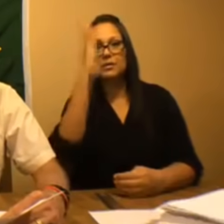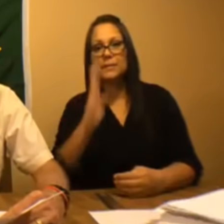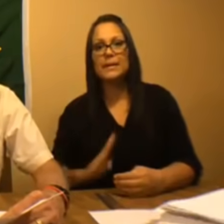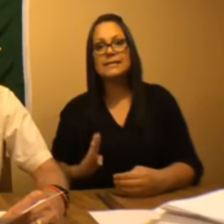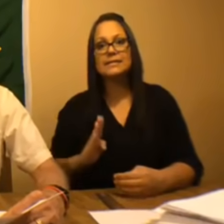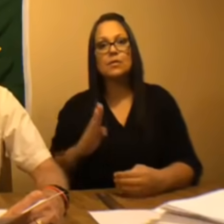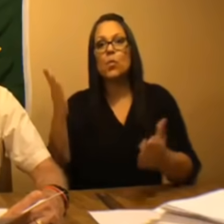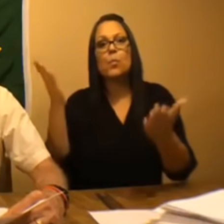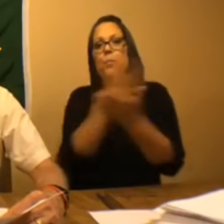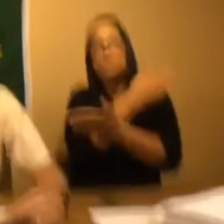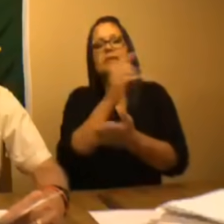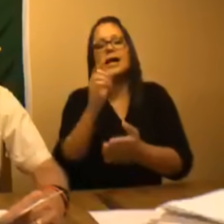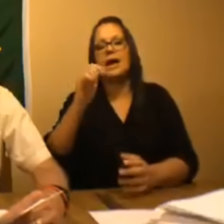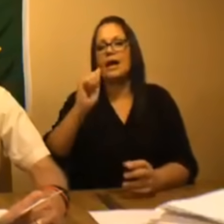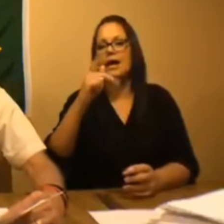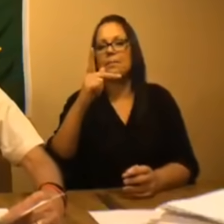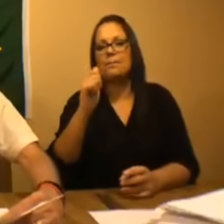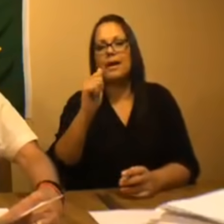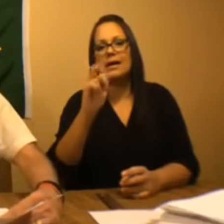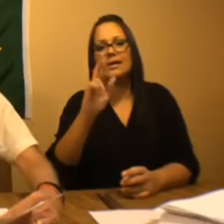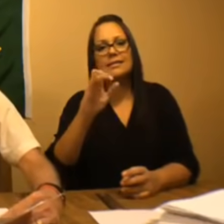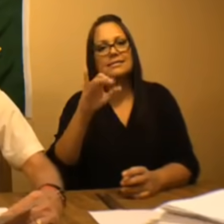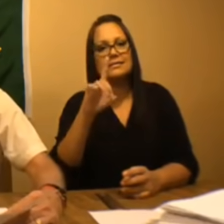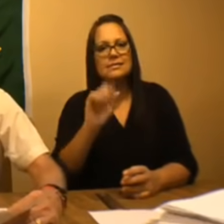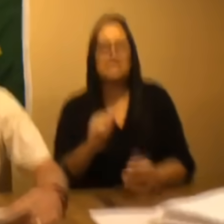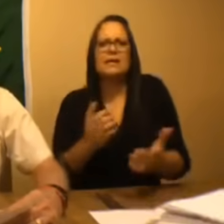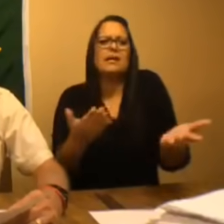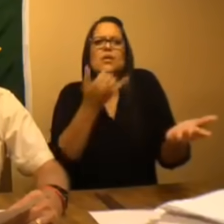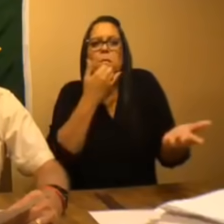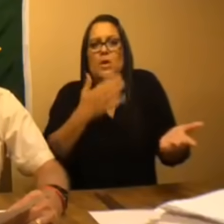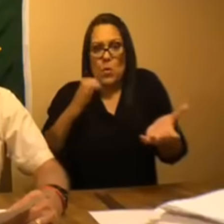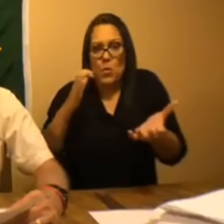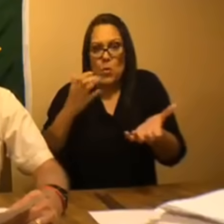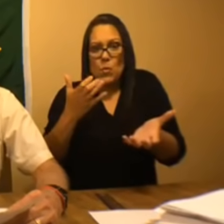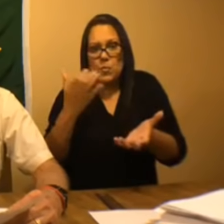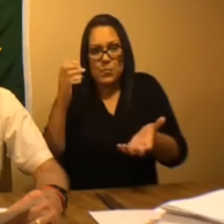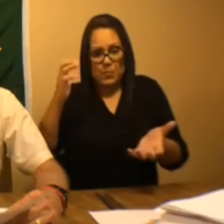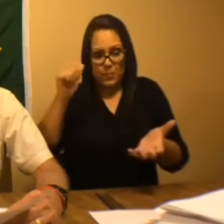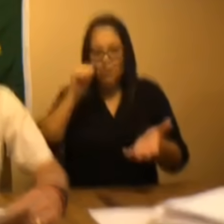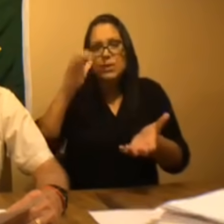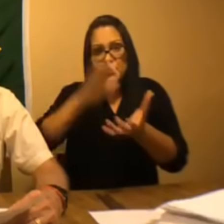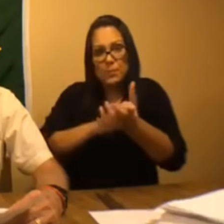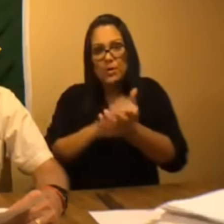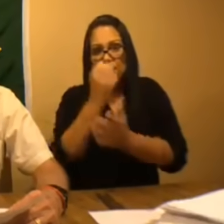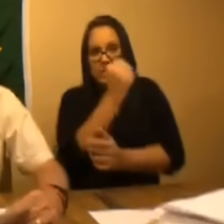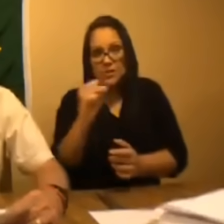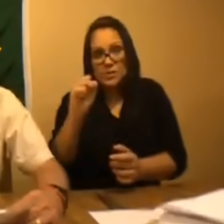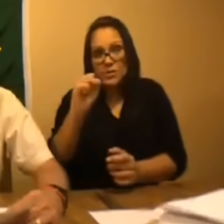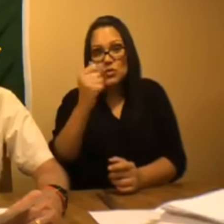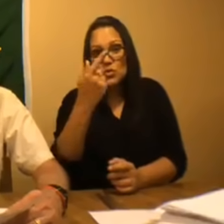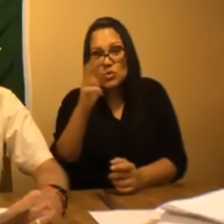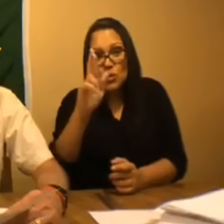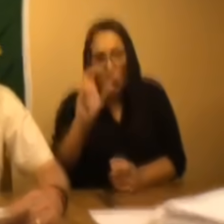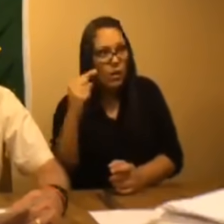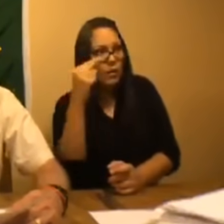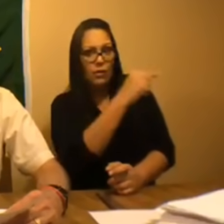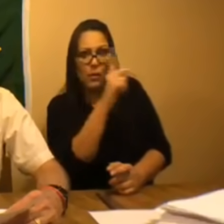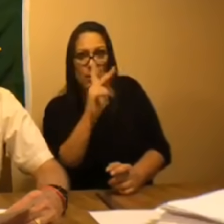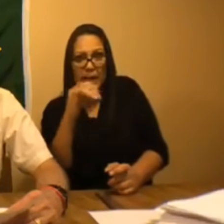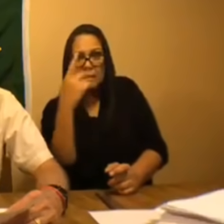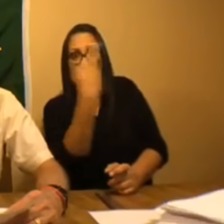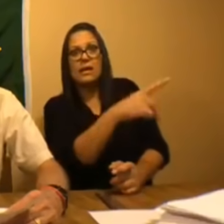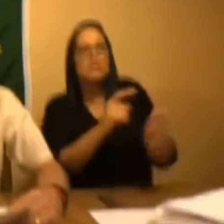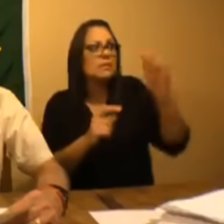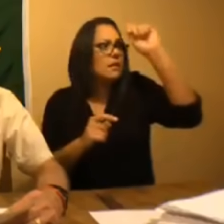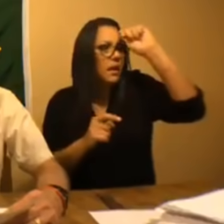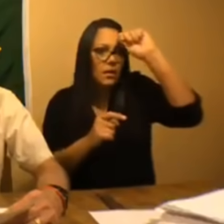certo? O meu sogro é o Paulo Negão, aqui do meu lado, aqui é conhecido no Exército Brasileiro, carinhosamente chamado de Hélio Negão. Não existe isso.